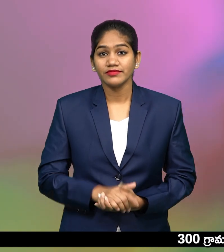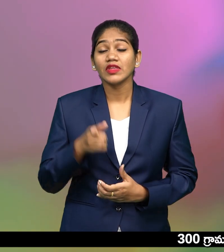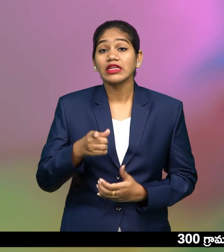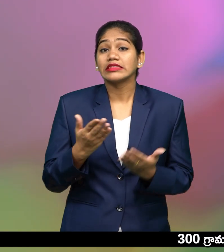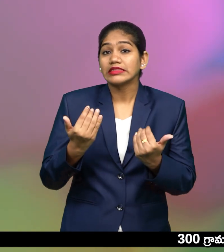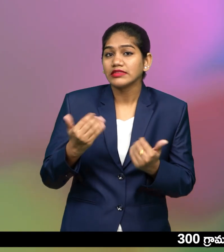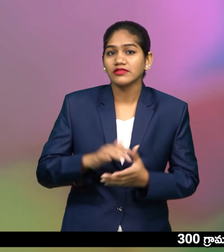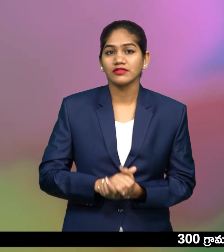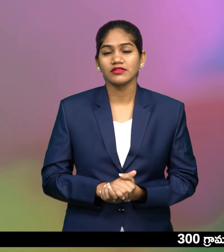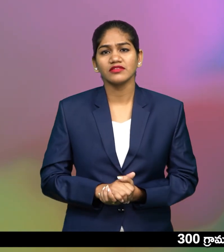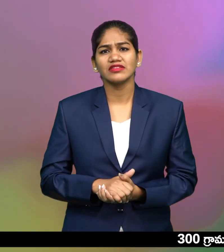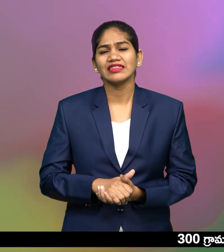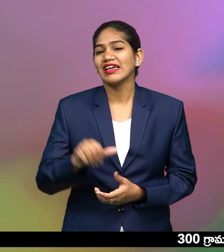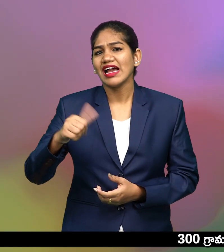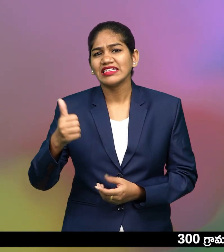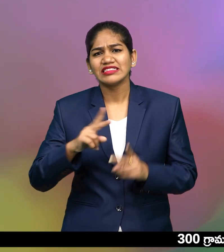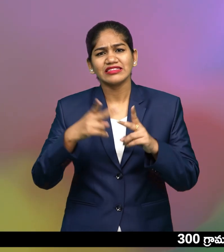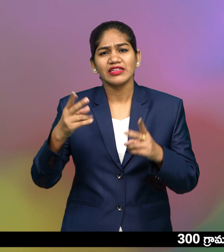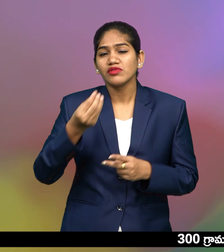300 గ్రాముల కూరగాయలు మరియు